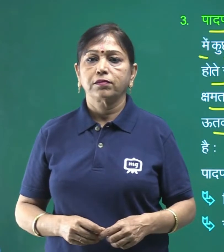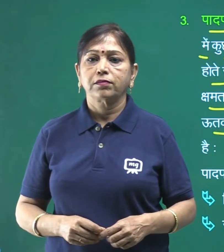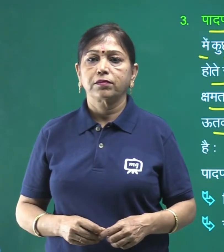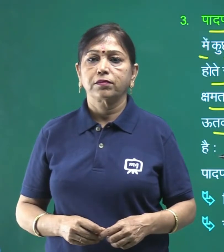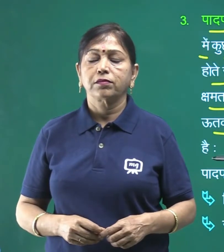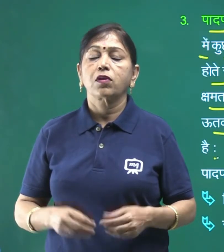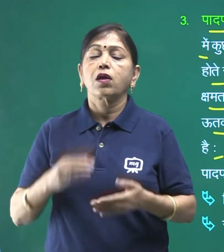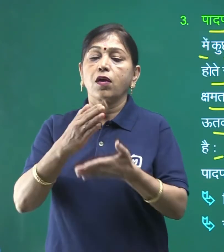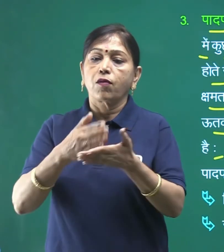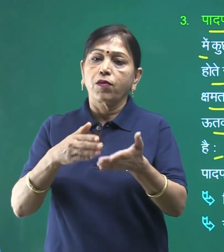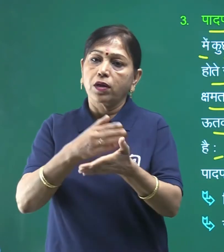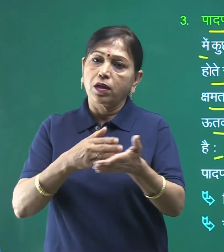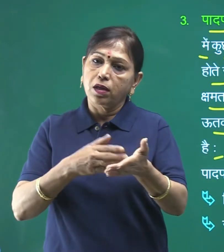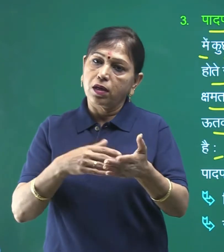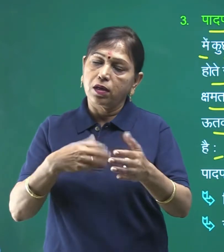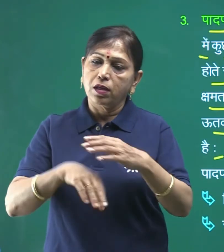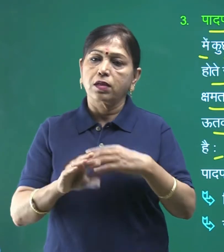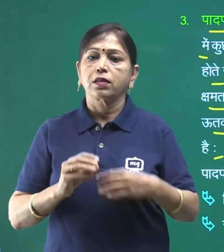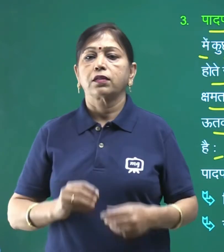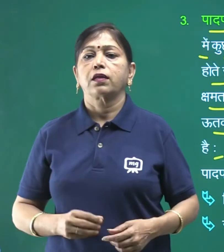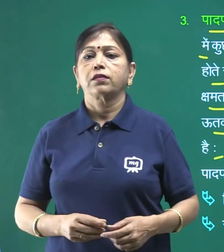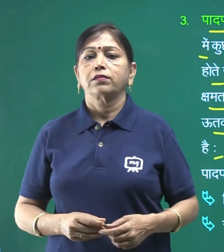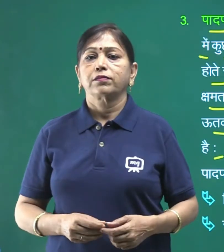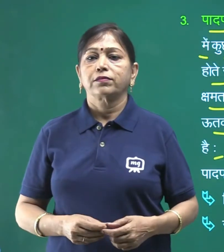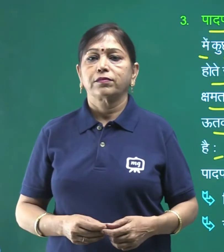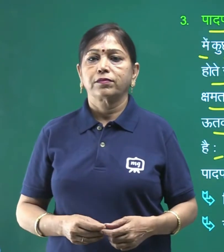वर्गीकरण किया जाता है।